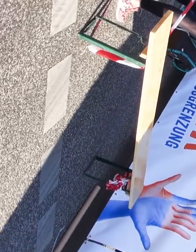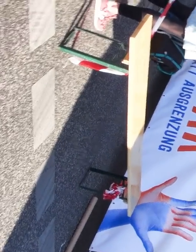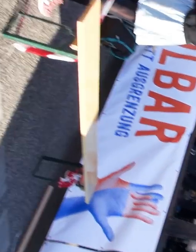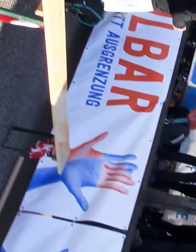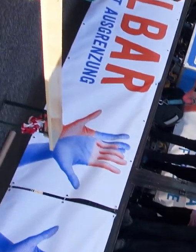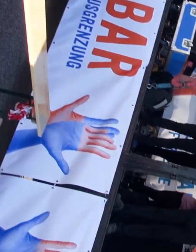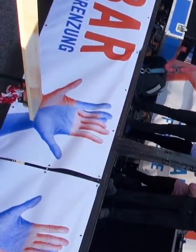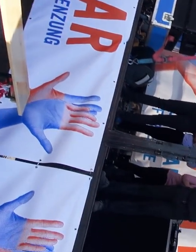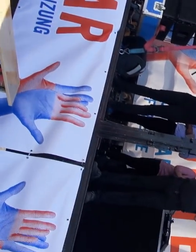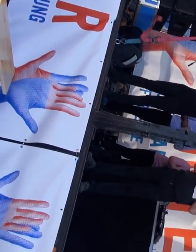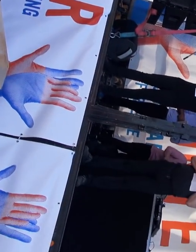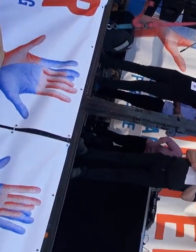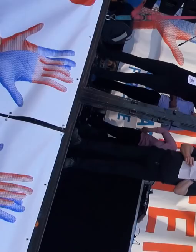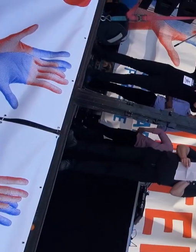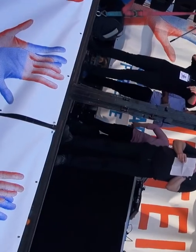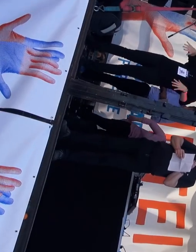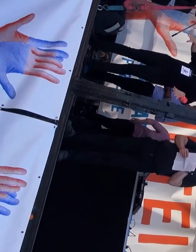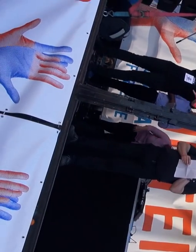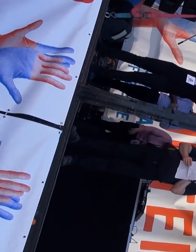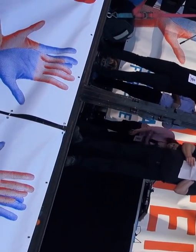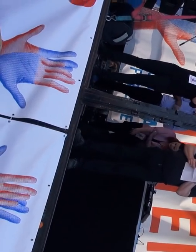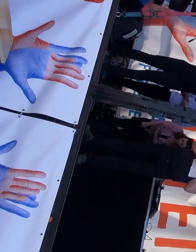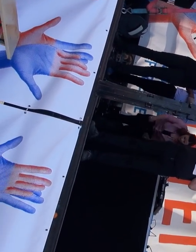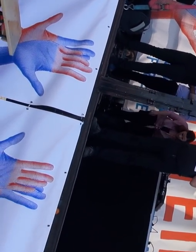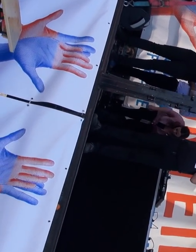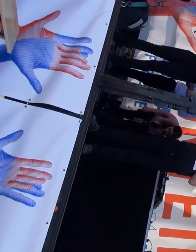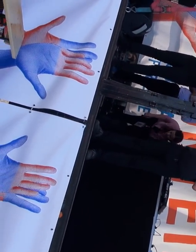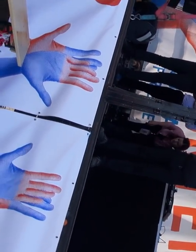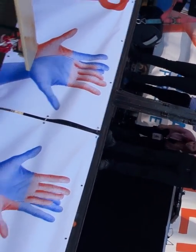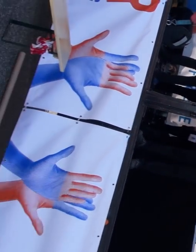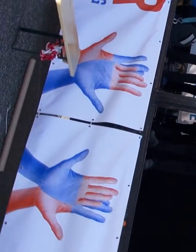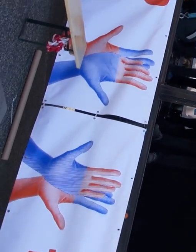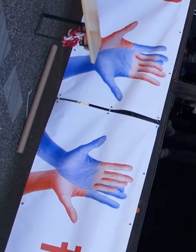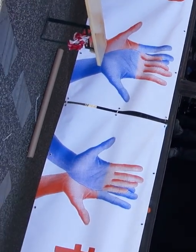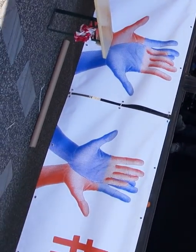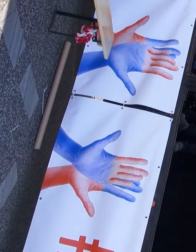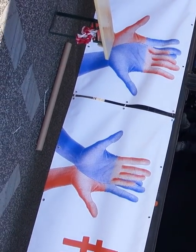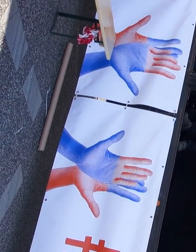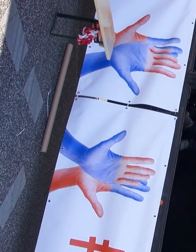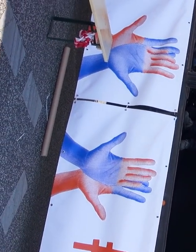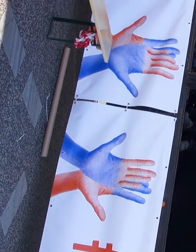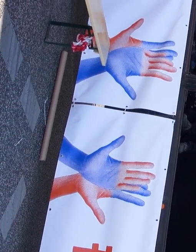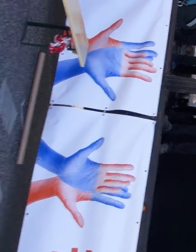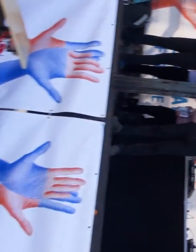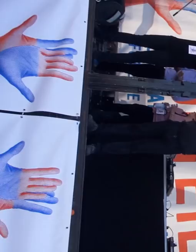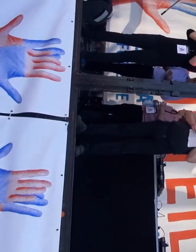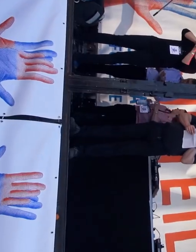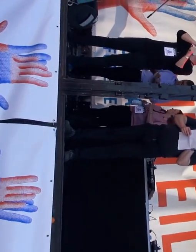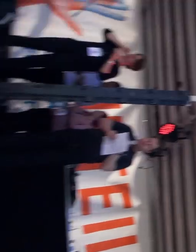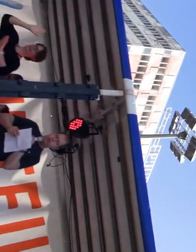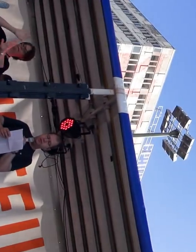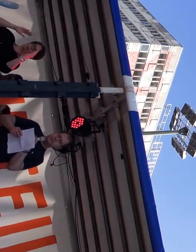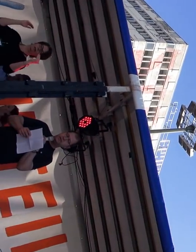Platz den aufrechten Gang in die Demokratie. Es war eine Zeit